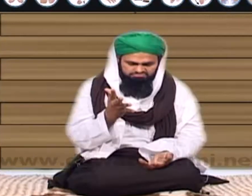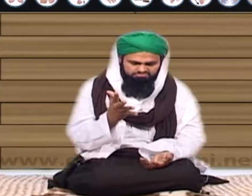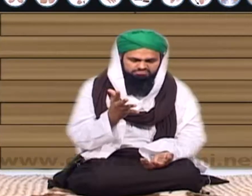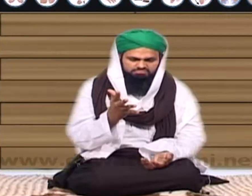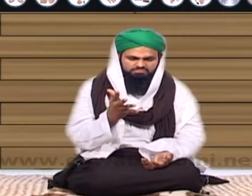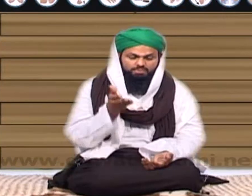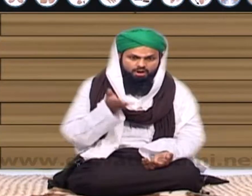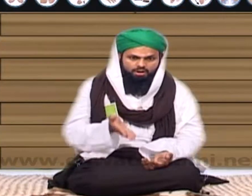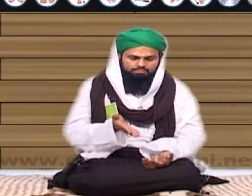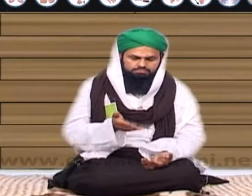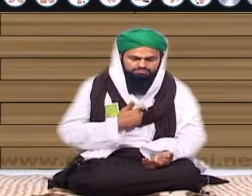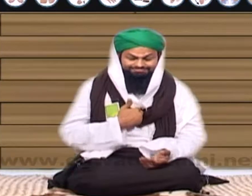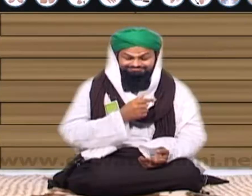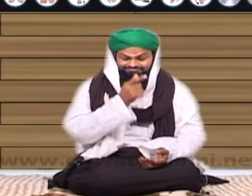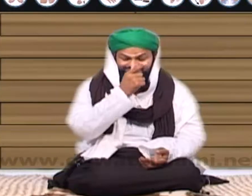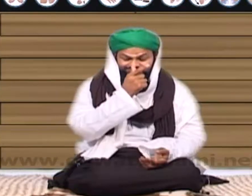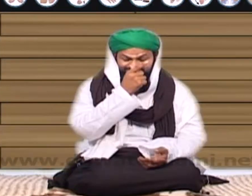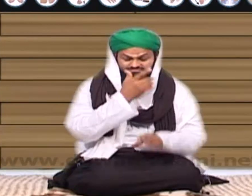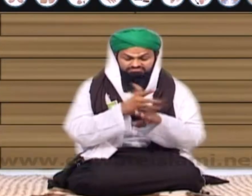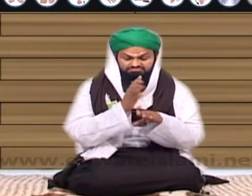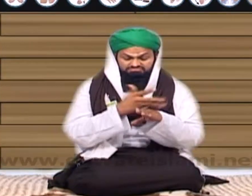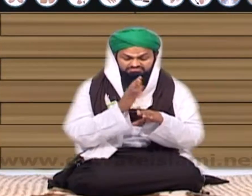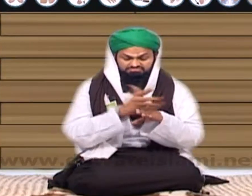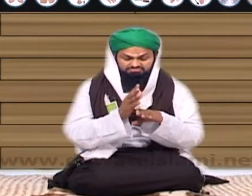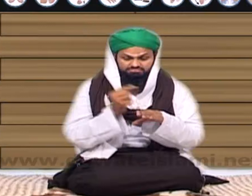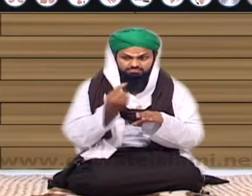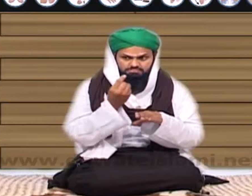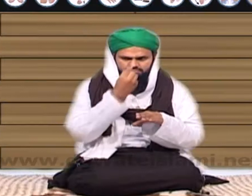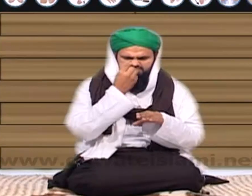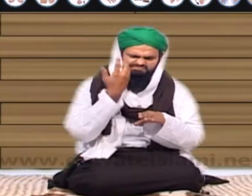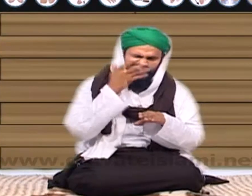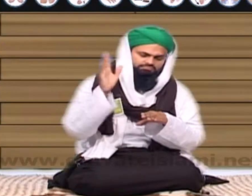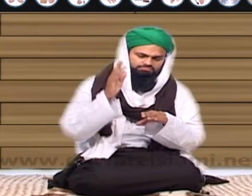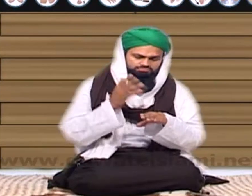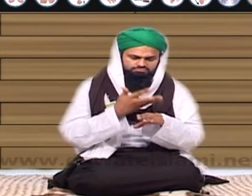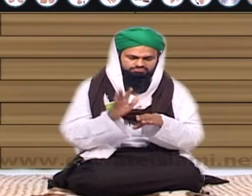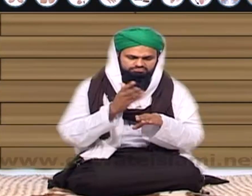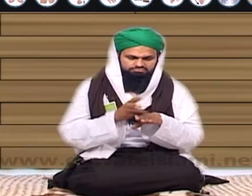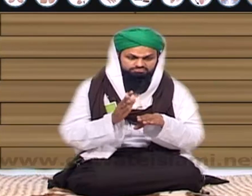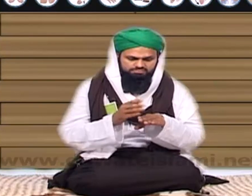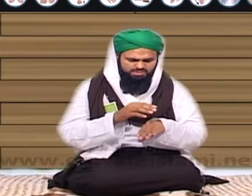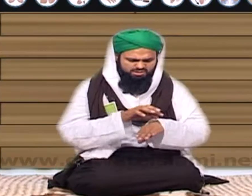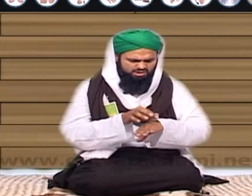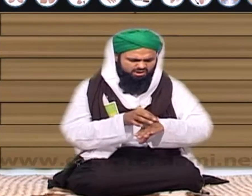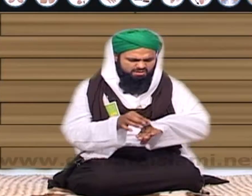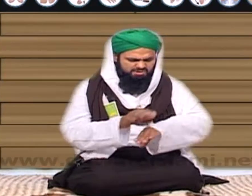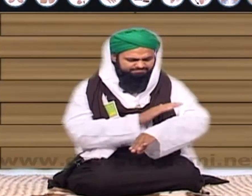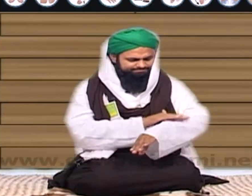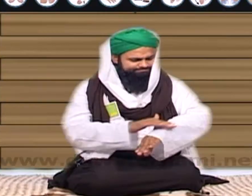رکھیے, آج تو آپ اتنی نزاکت سے زندگی بسر کر رہے ہیں کہ ناک پر مکھی بھی نہیں بیٹھنے دیتے,